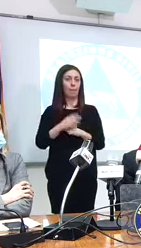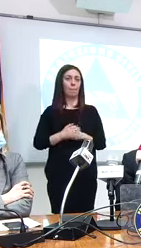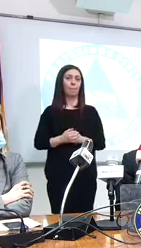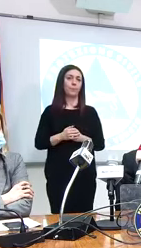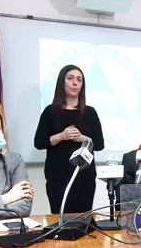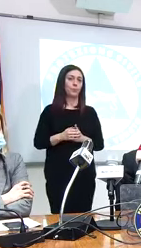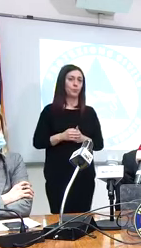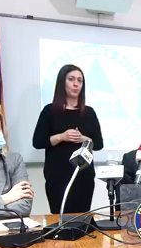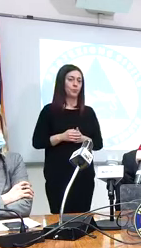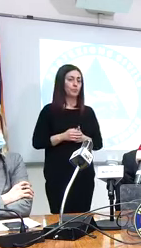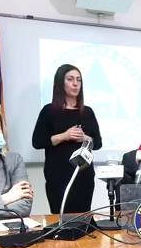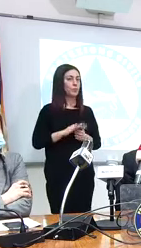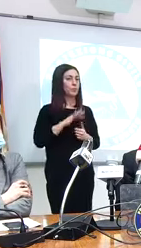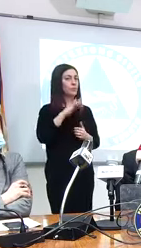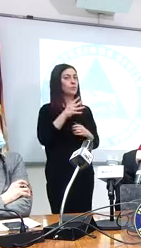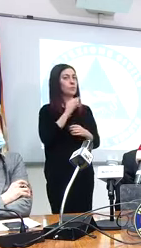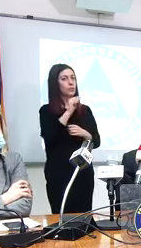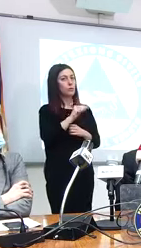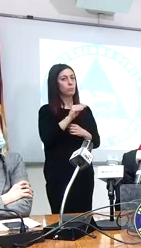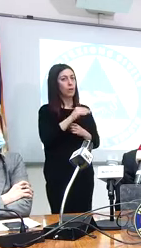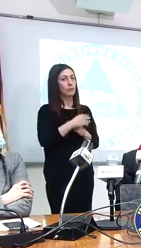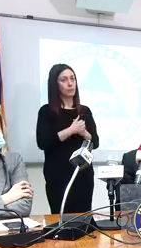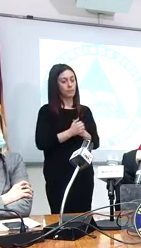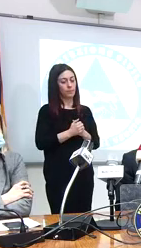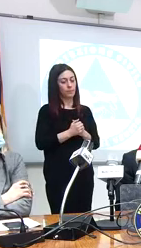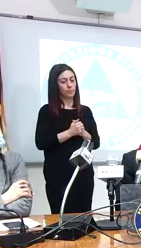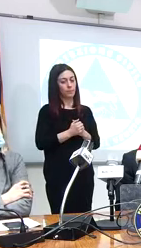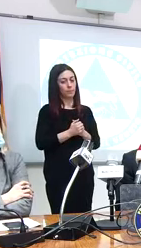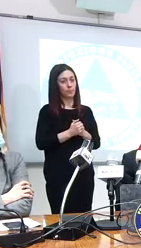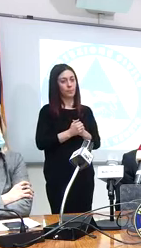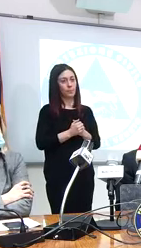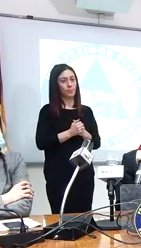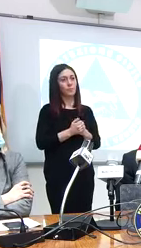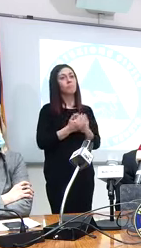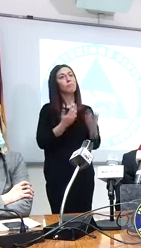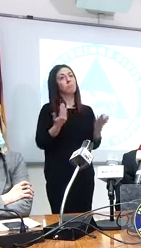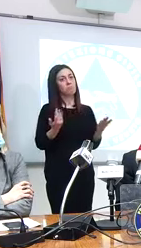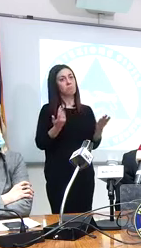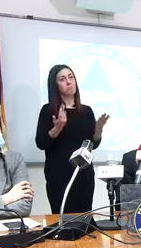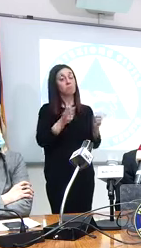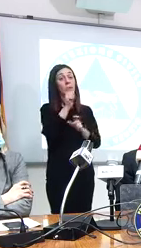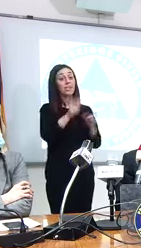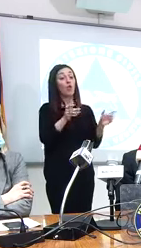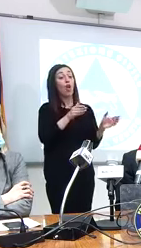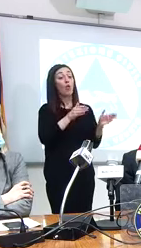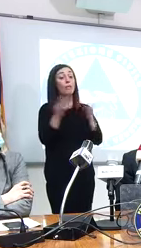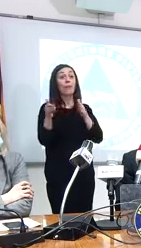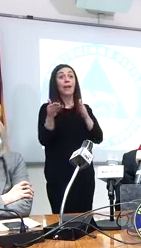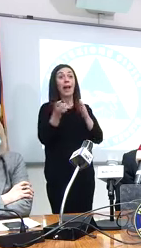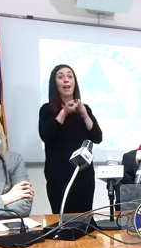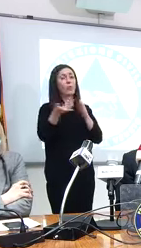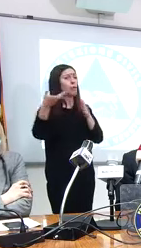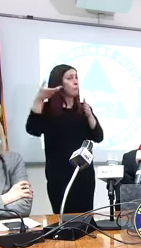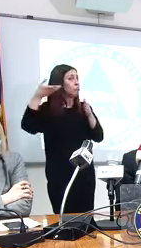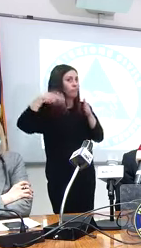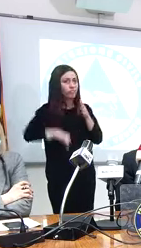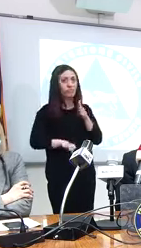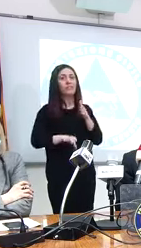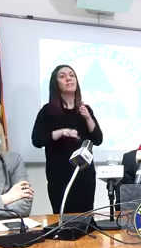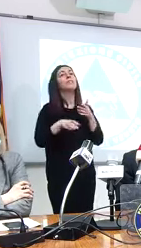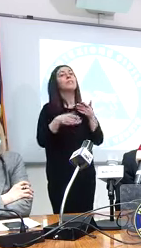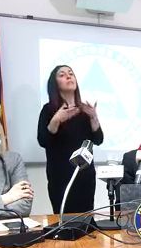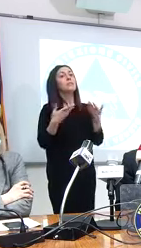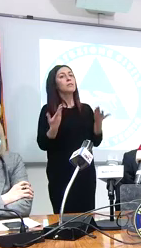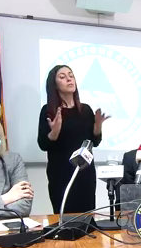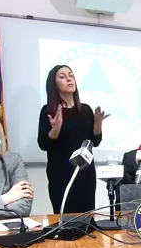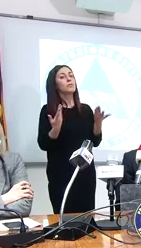Poi volevo chiederle se alla luce di questo calo importante dei ricoveri c'è in previsione di